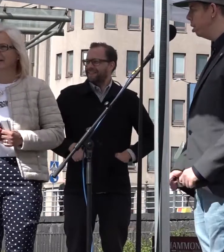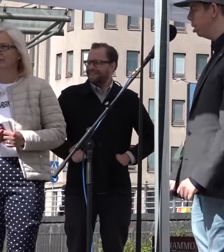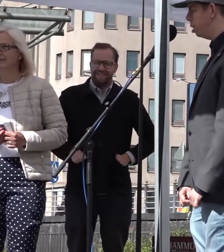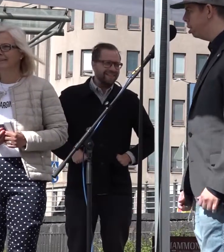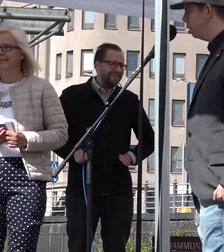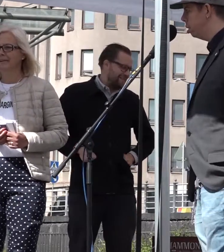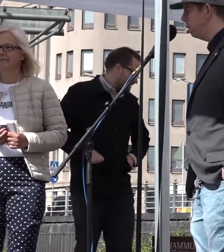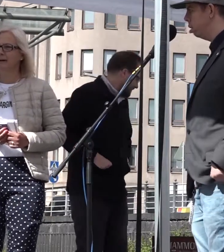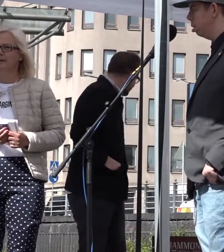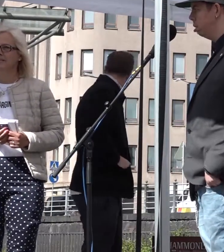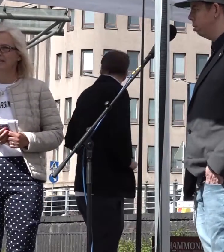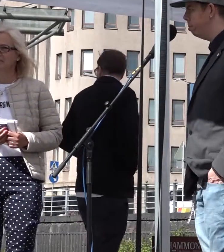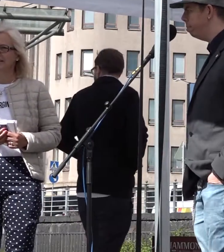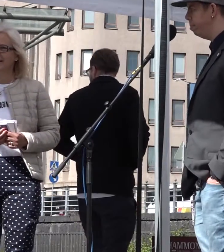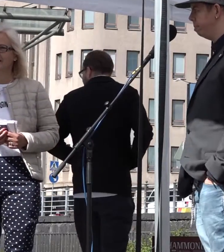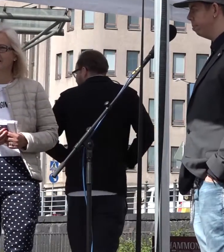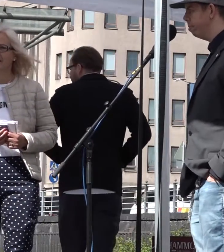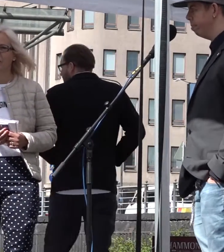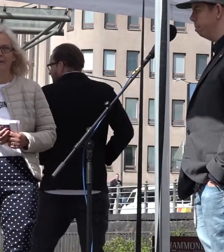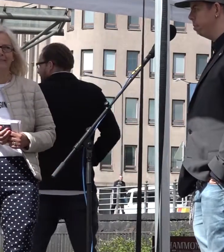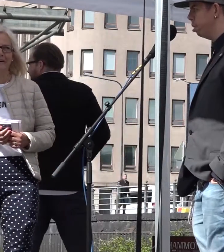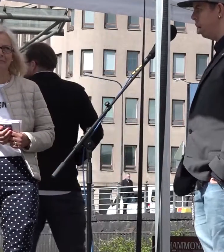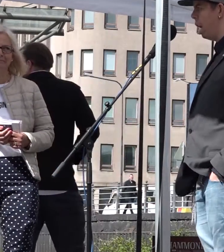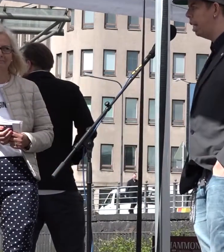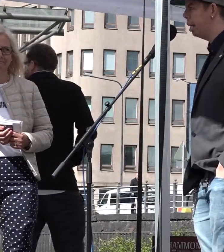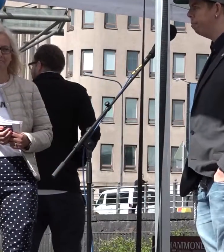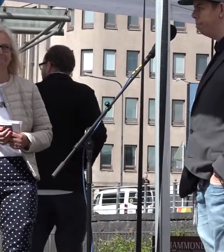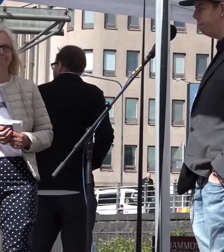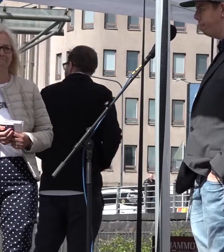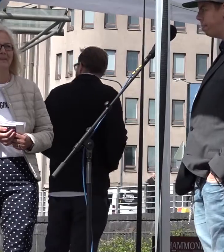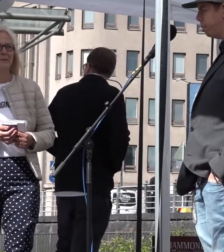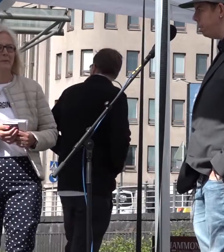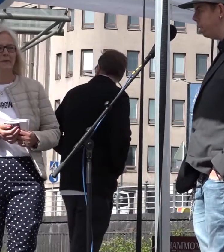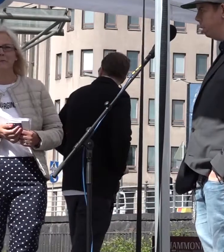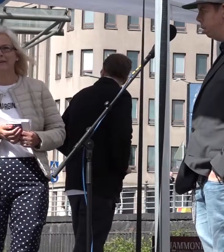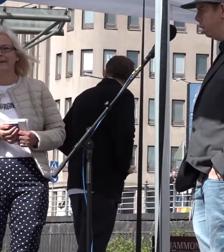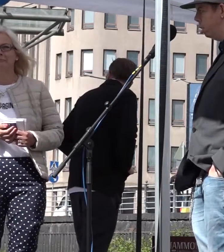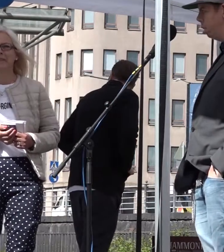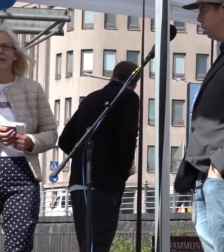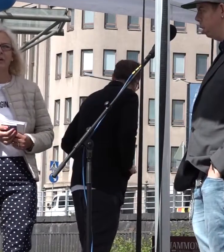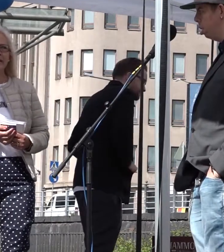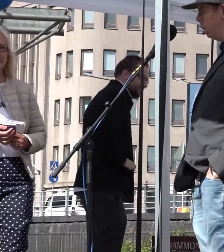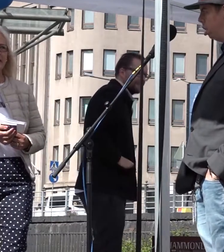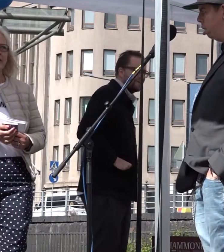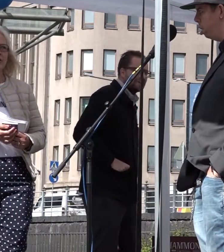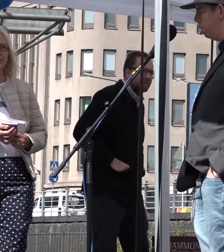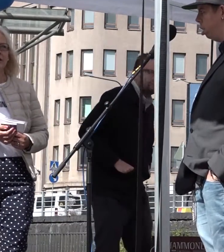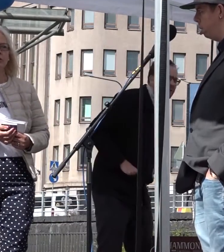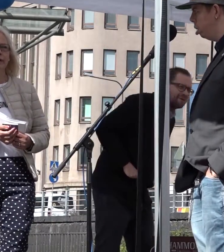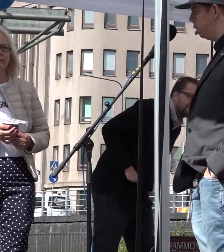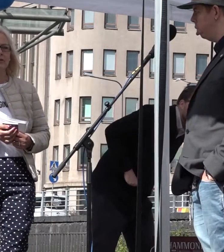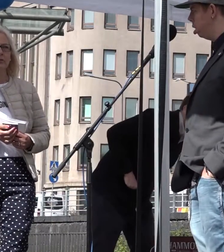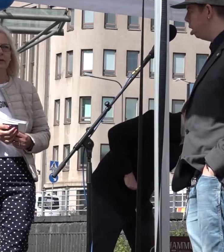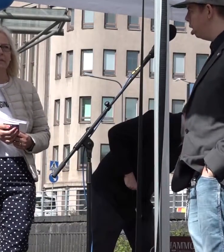meitä velvoittaa, että vammaisia ihmisiä ei saa enää ohittaa. Ei niin. Kyllä, juuri näin. No mitäs vielä, jos